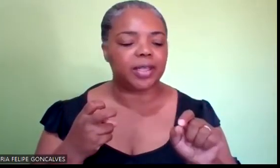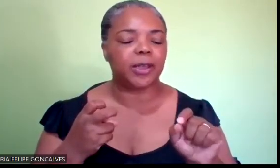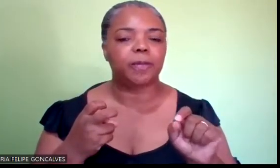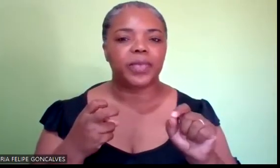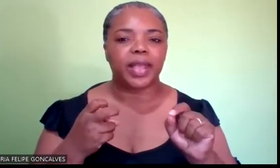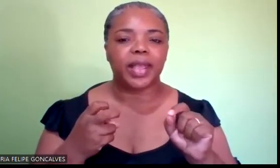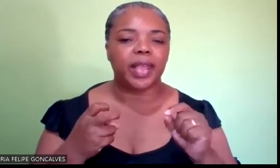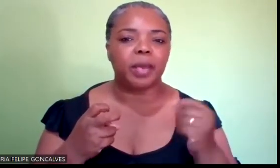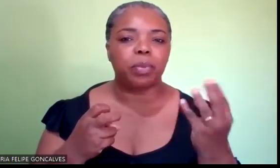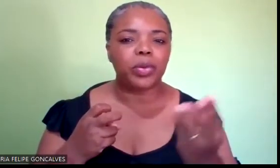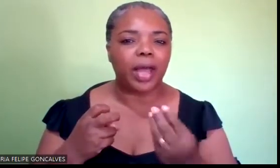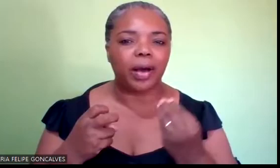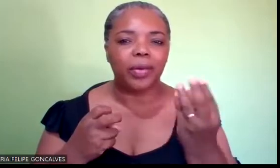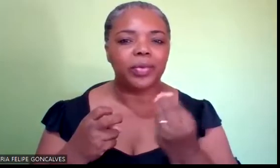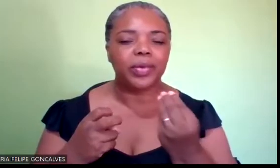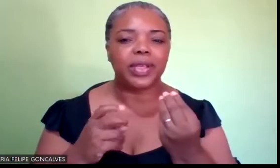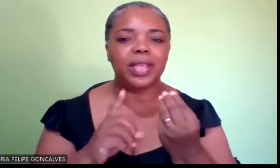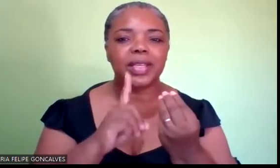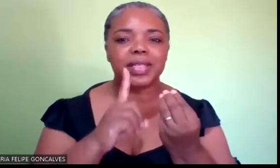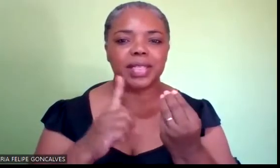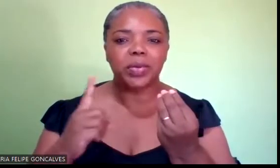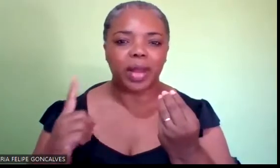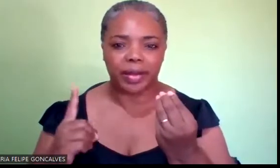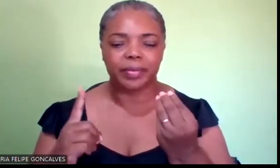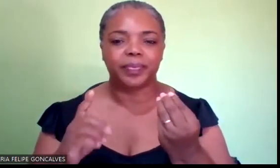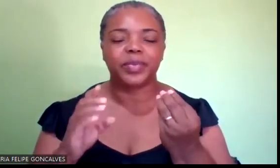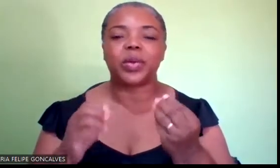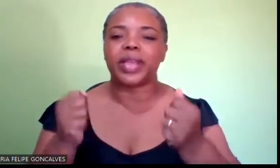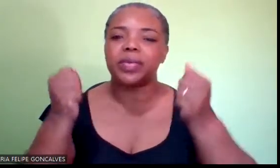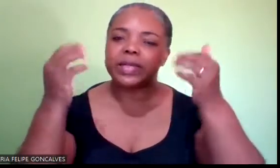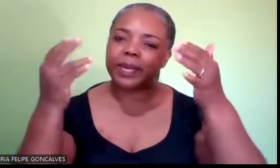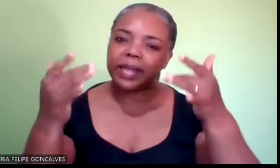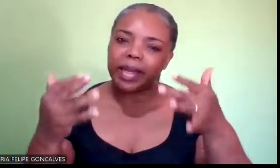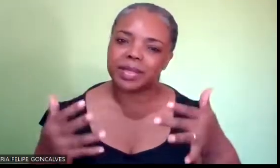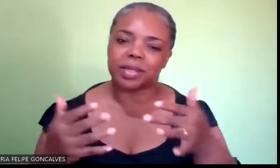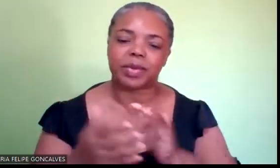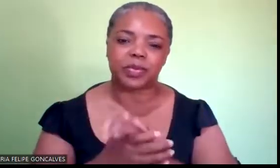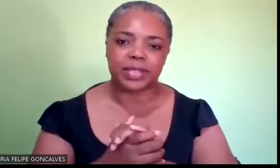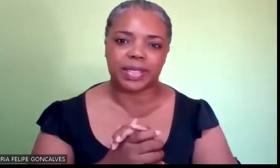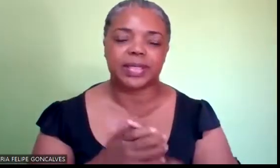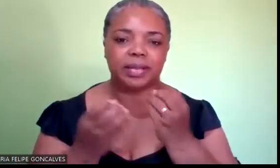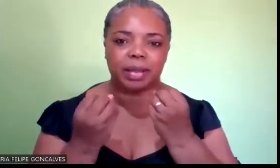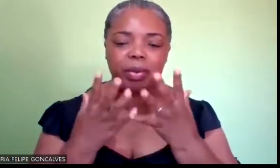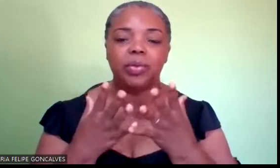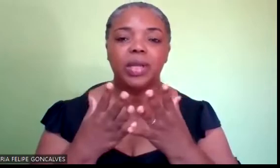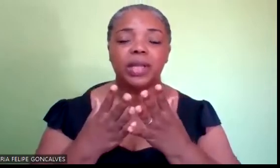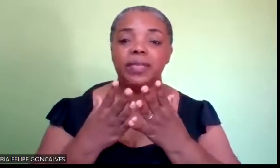aqui plural e singular. Então, eu quero explicar isso aqui para vocês, tá bom? Não